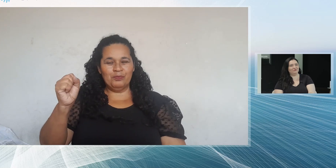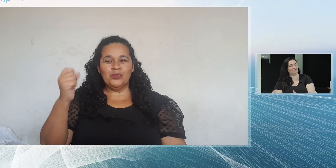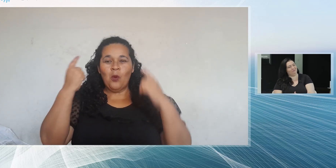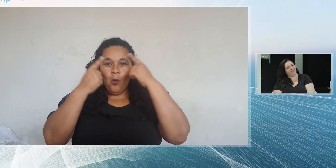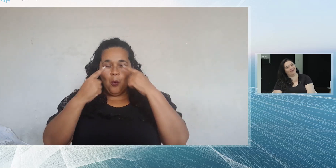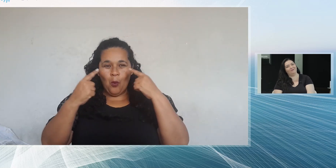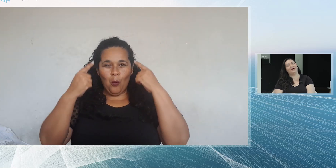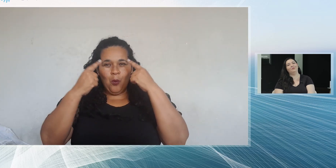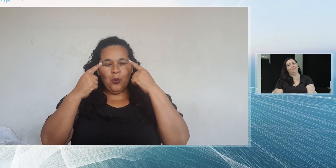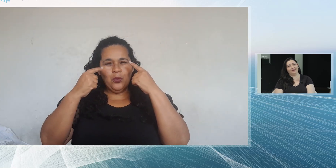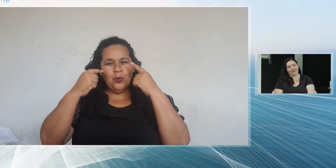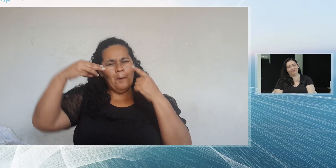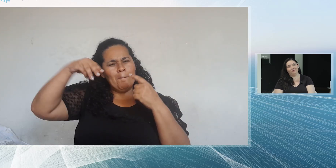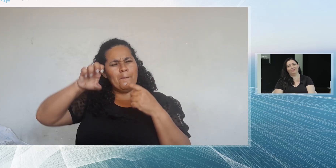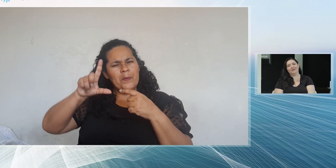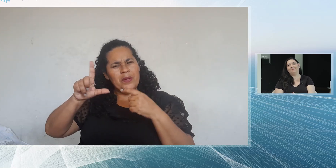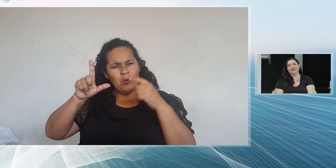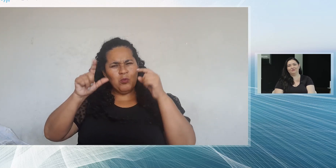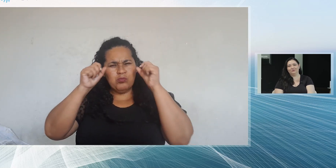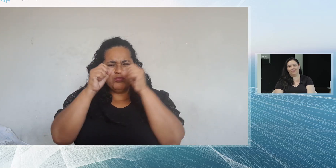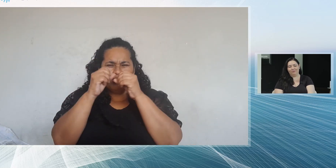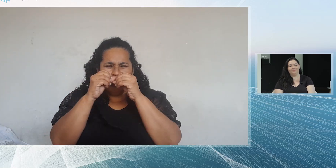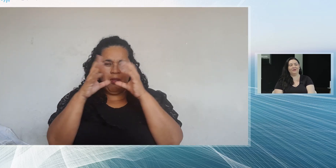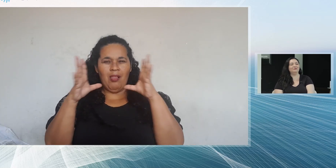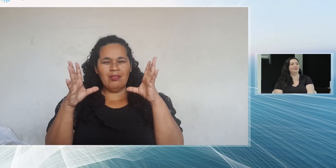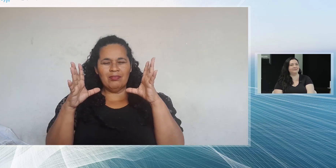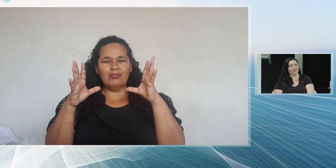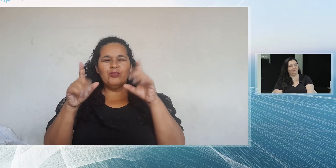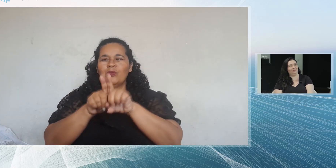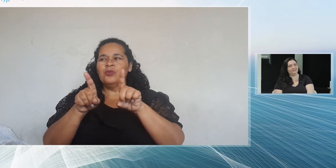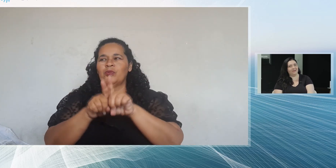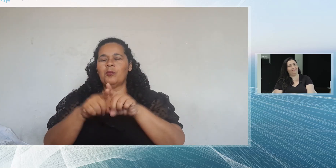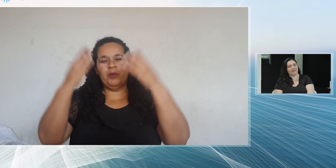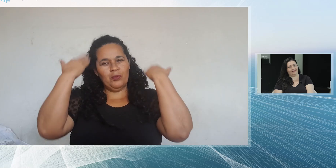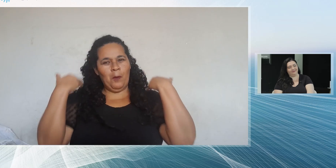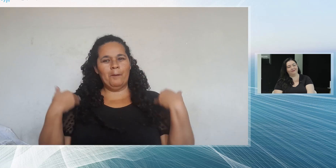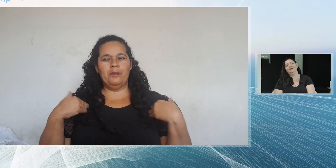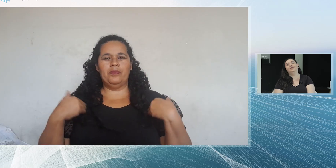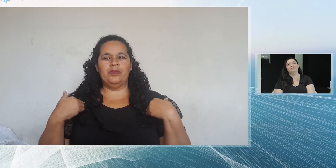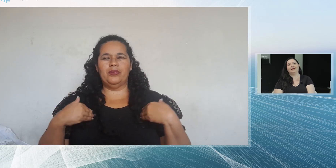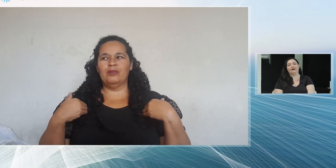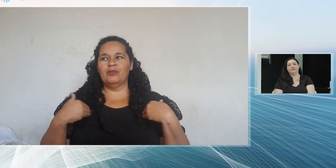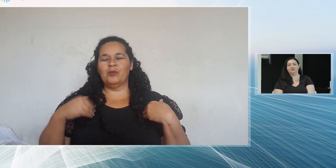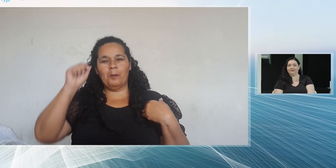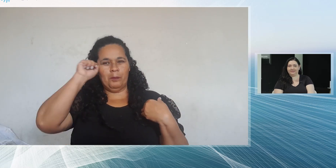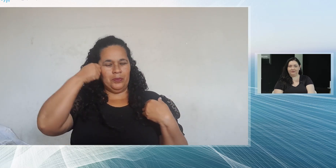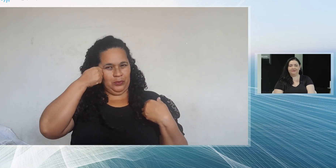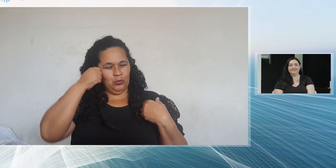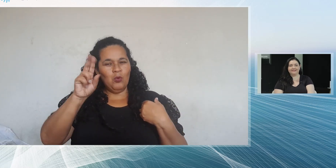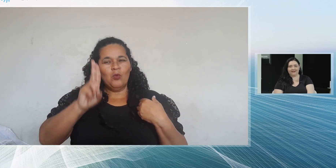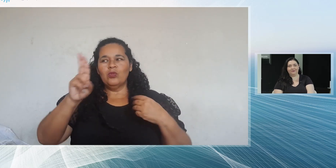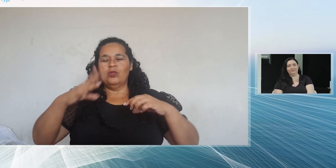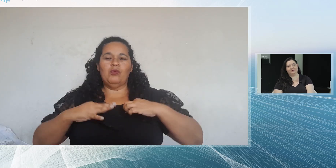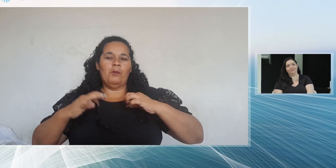mais ou menos cor de mel, cabelo preto, um pouquinho abaixo do ombro. Eu estou usando uma blusinha preta e uma calça de